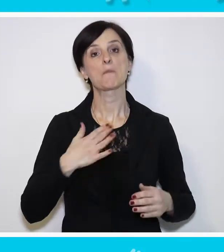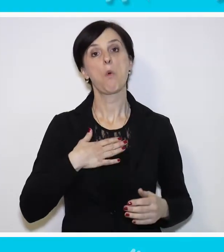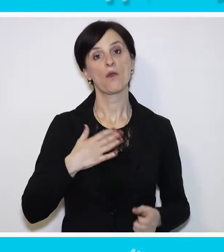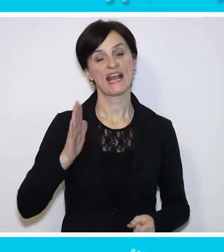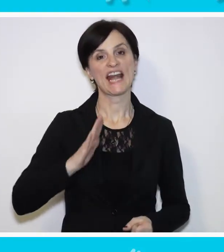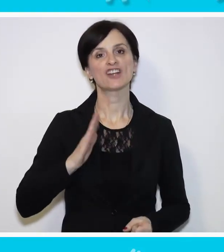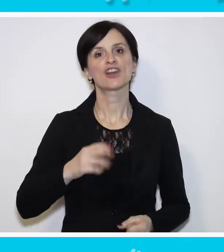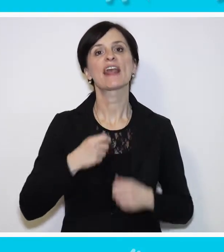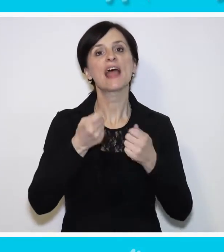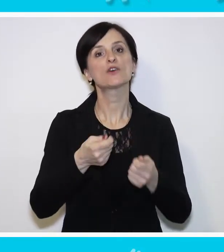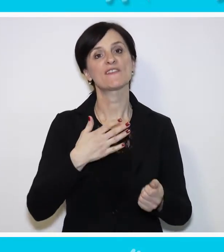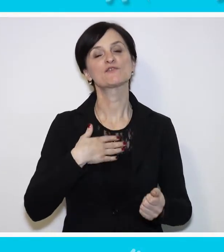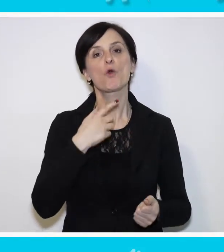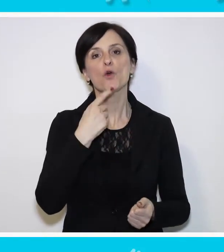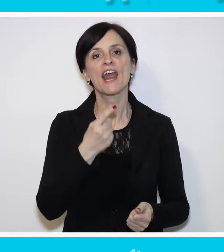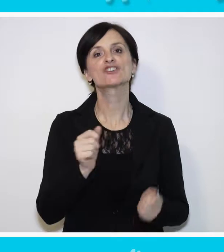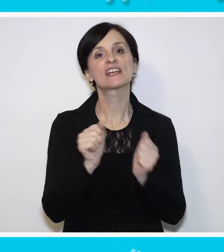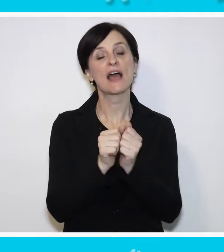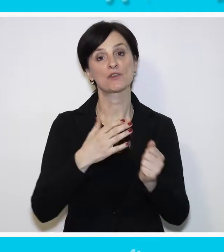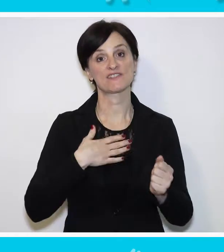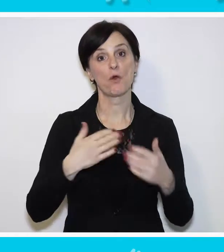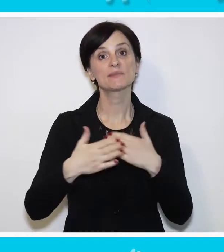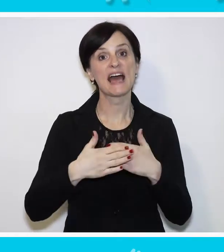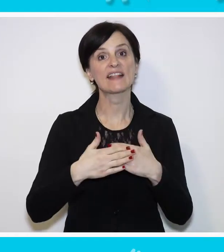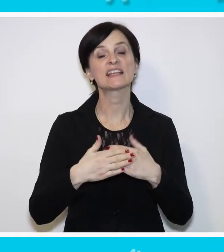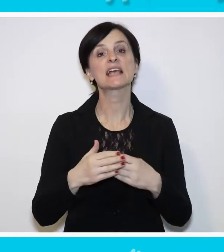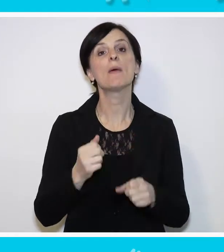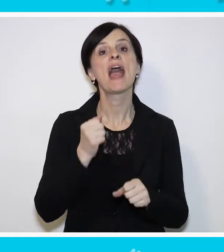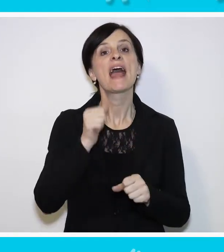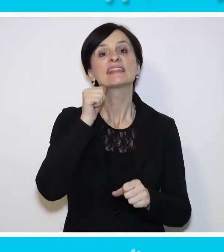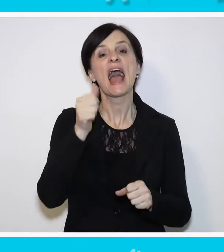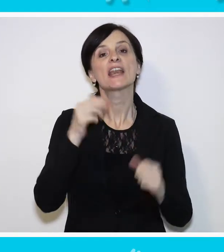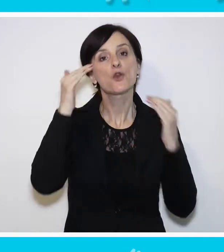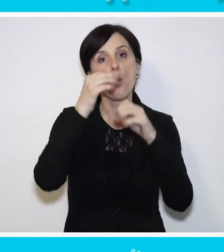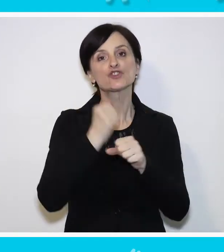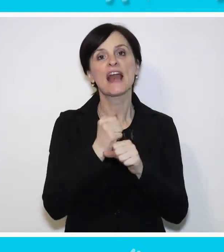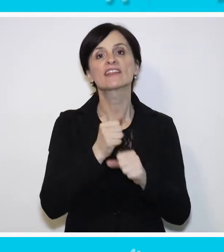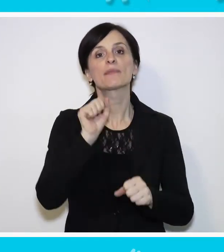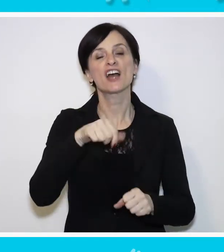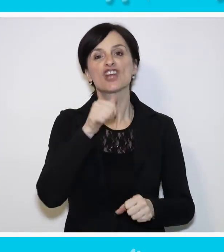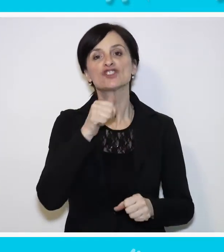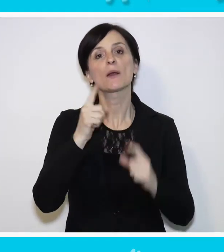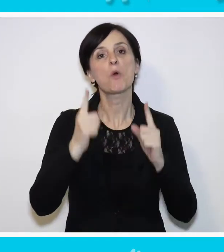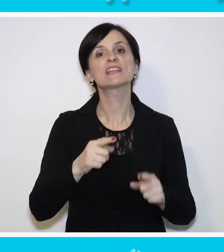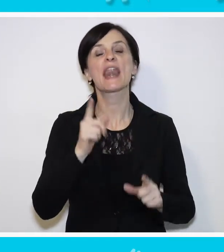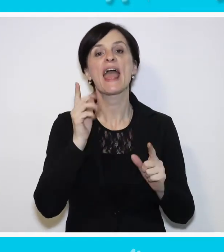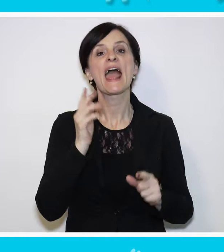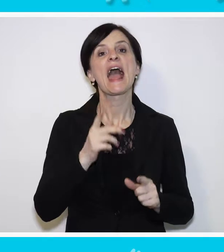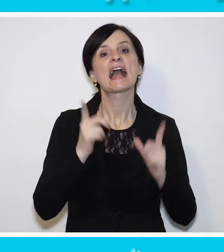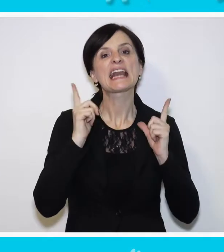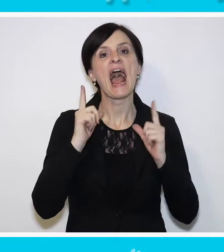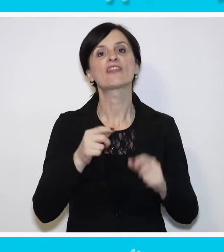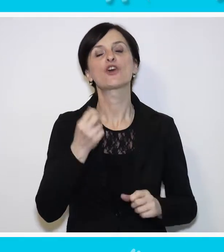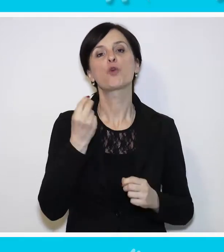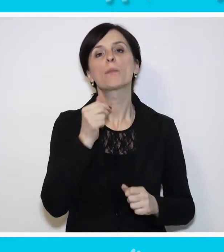Dragi moji sugrađani, dao sam vam reč, a zajedno sa svojim saradnicima, da na noćno radim da Čačak ostane grad dobrih i